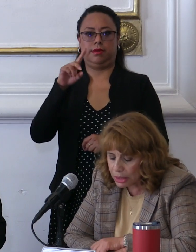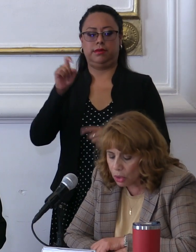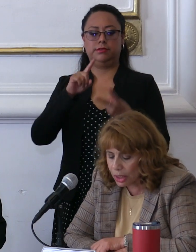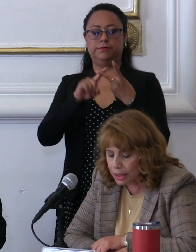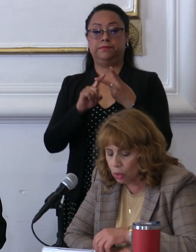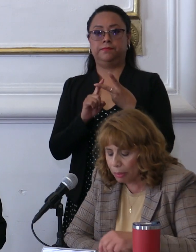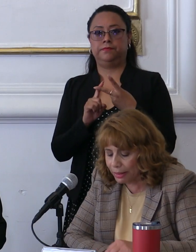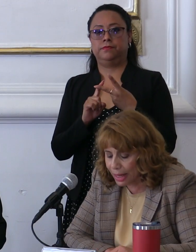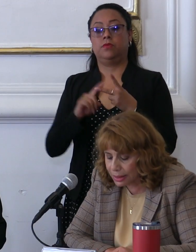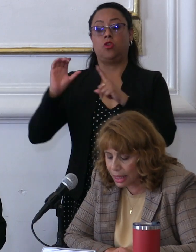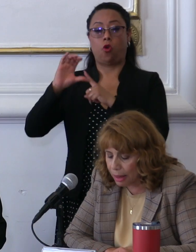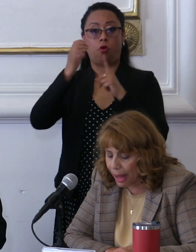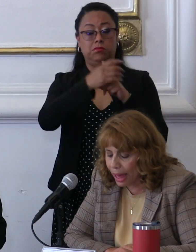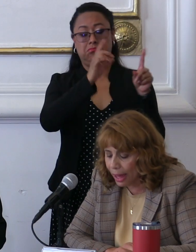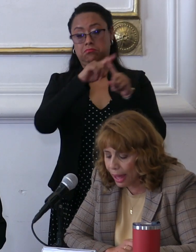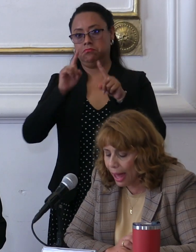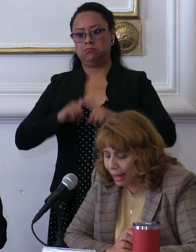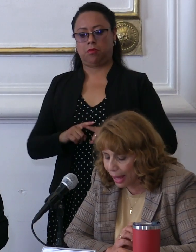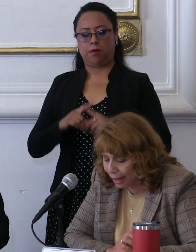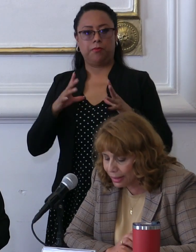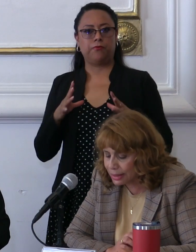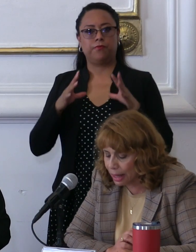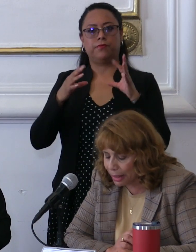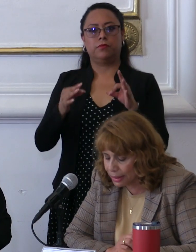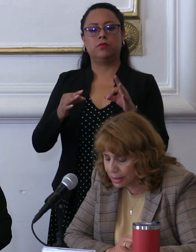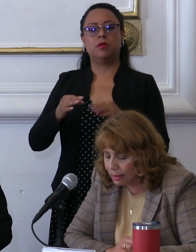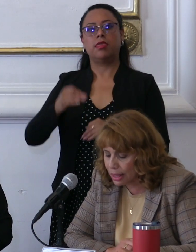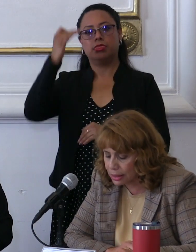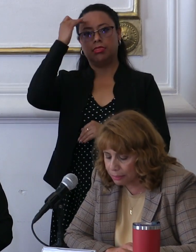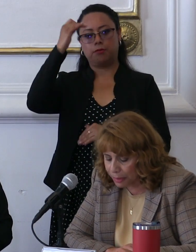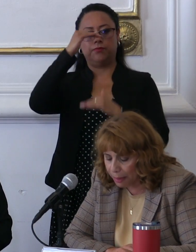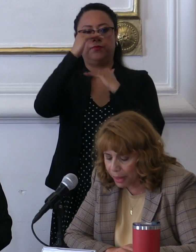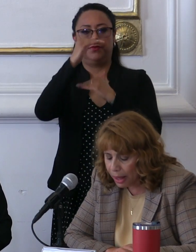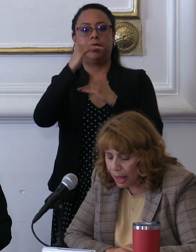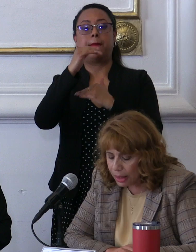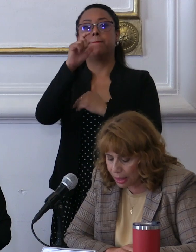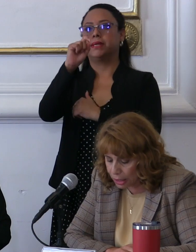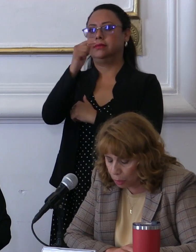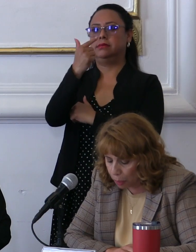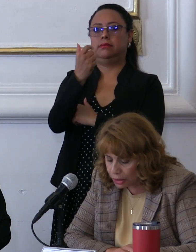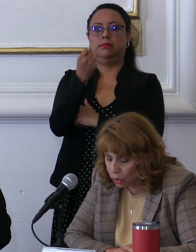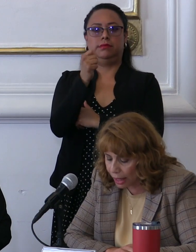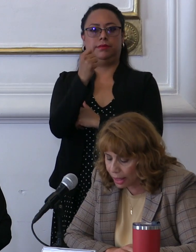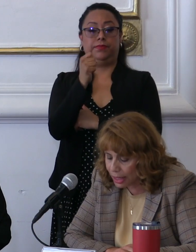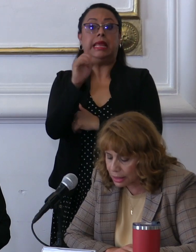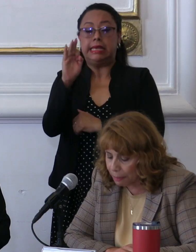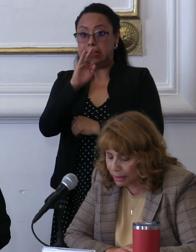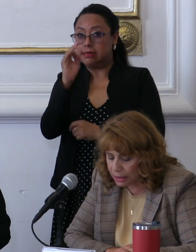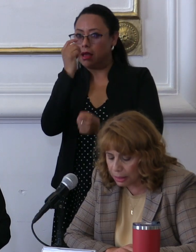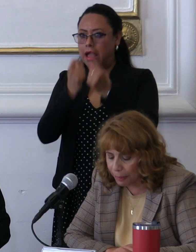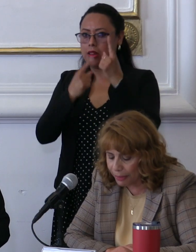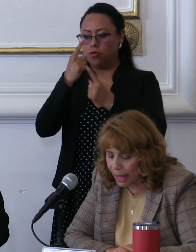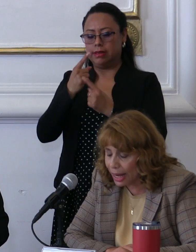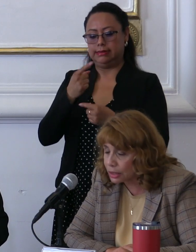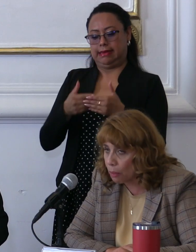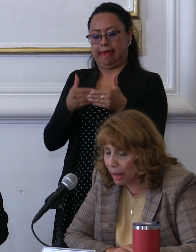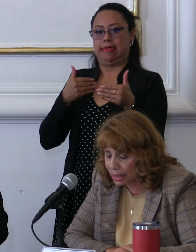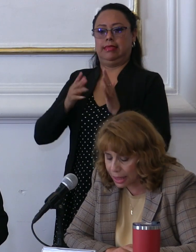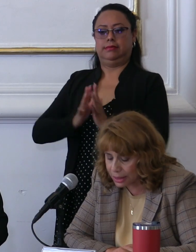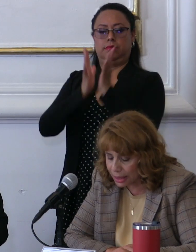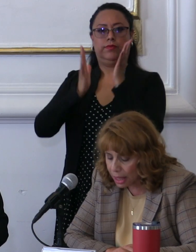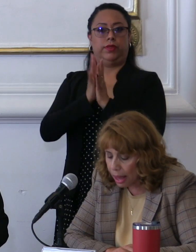de las comisiones y comités se llevará antes del 27 de septiembre y en el supuesto de aquellas que participen en